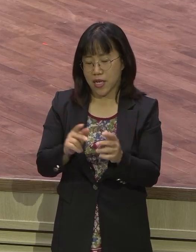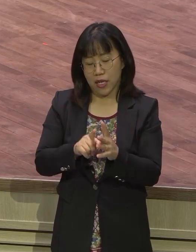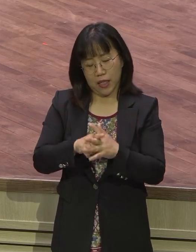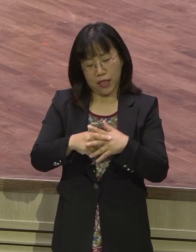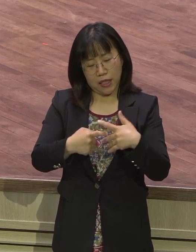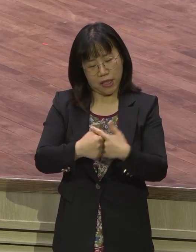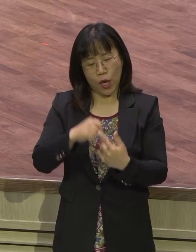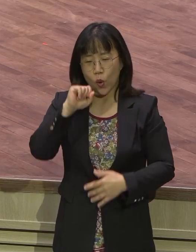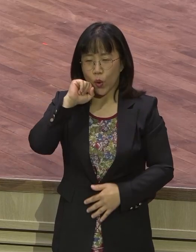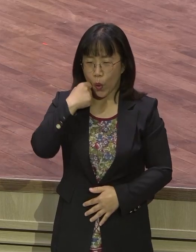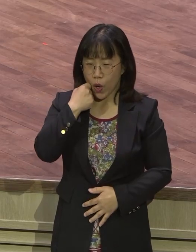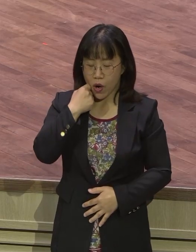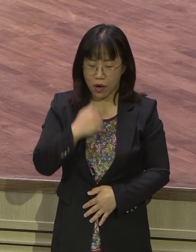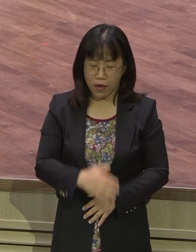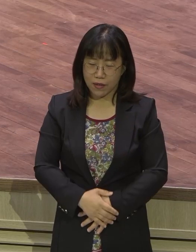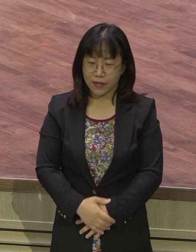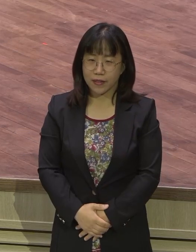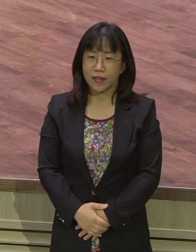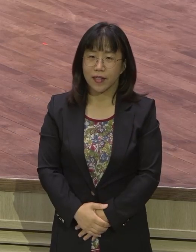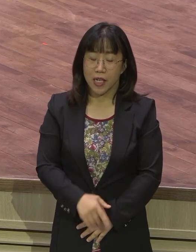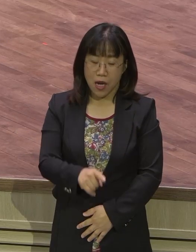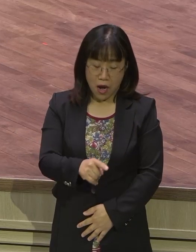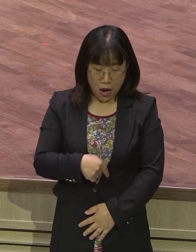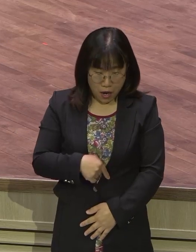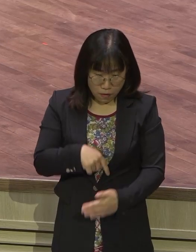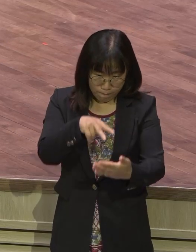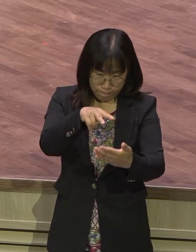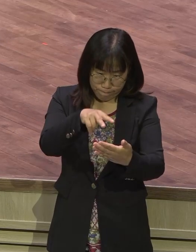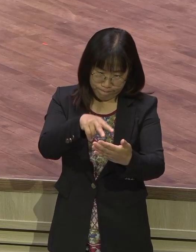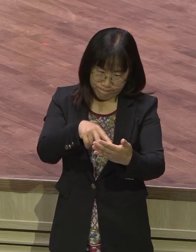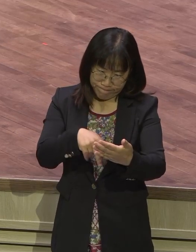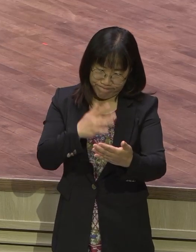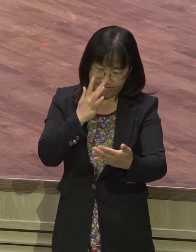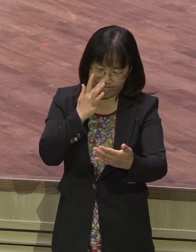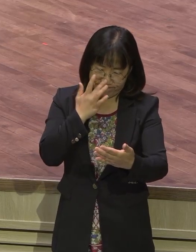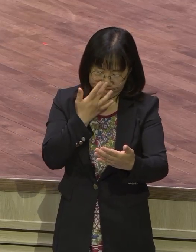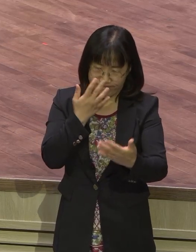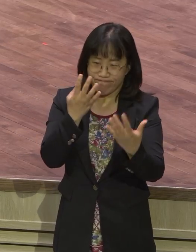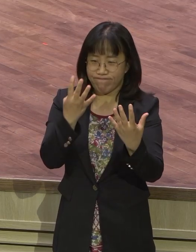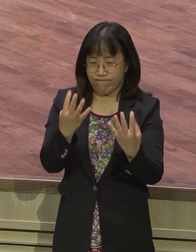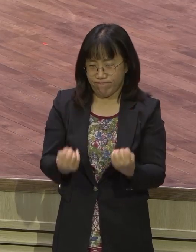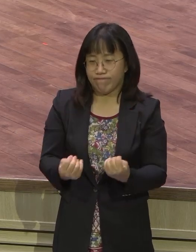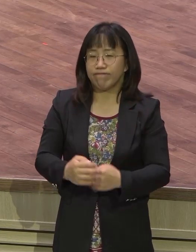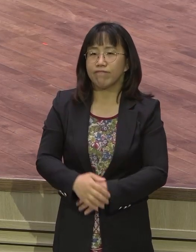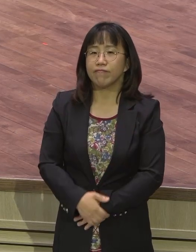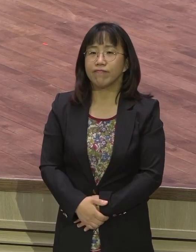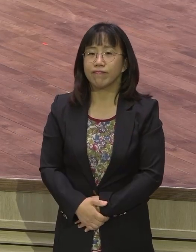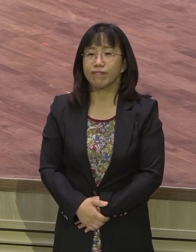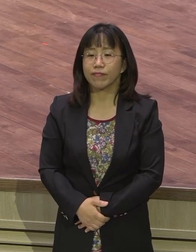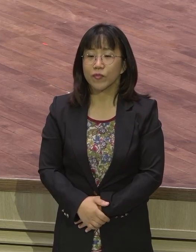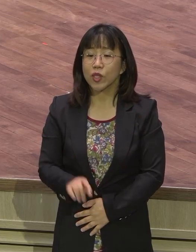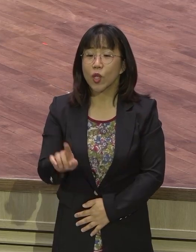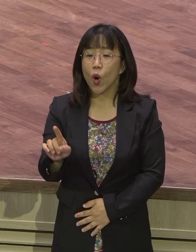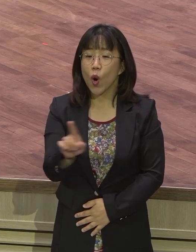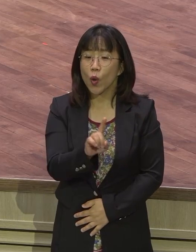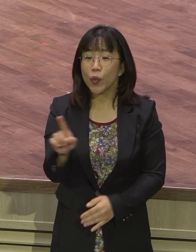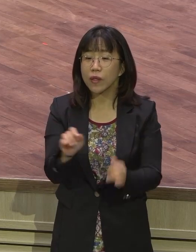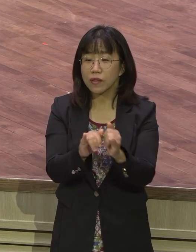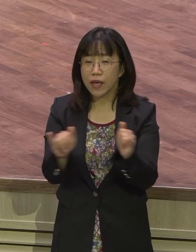이걸 이해하고 지나가려고 그러니 어려운 말씀이 다 그런 뜻이죠. 또 어떤 사람은